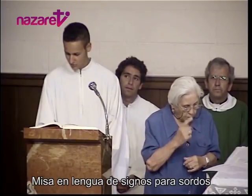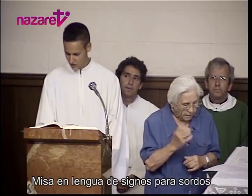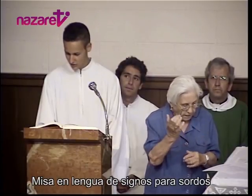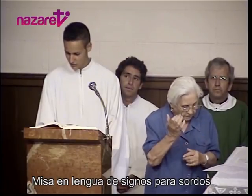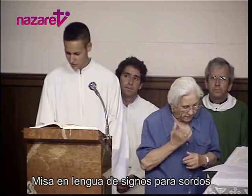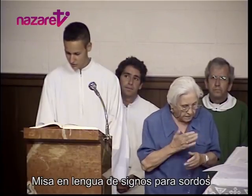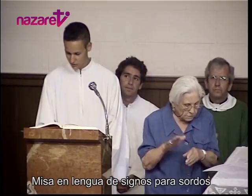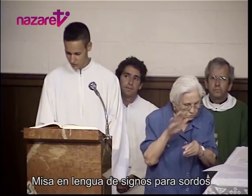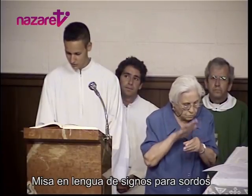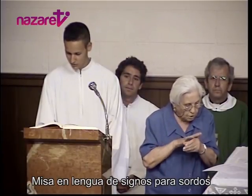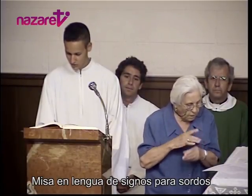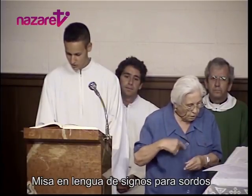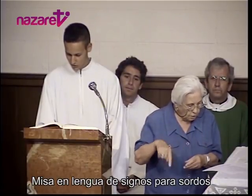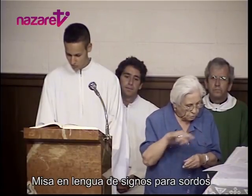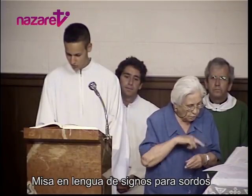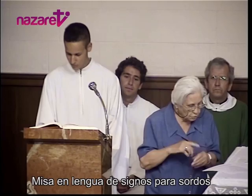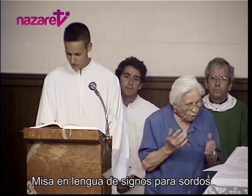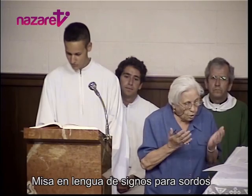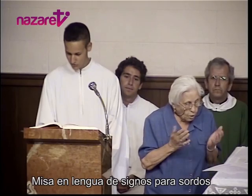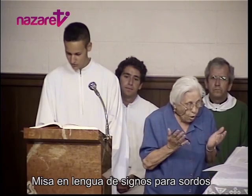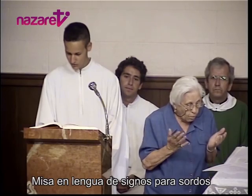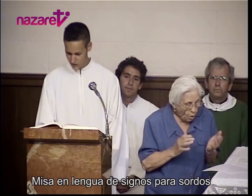venga sobre nosotros, como lo esperamos de ti.